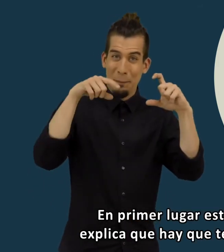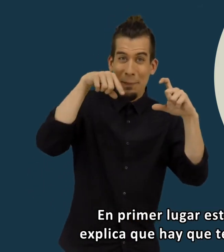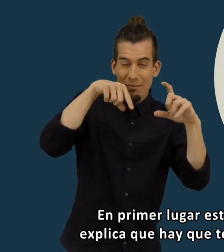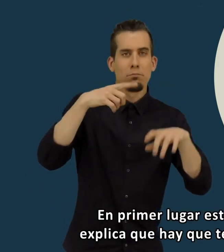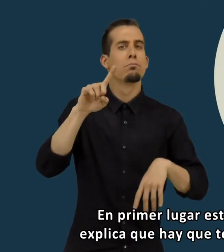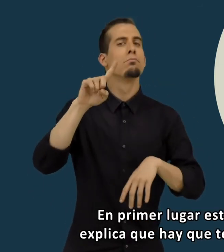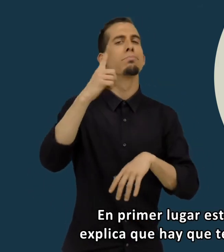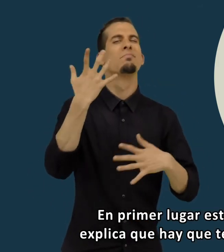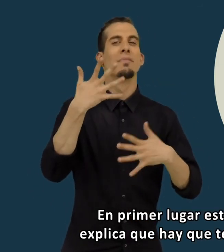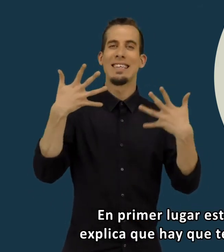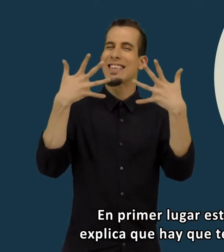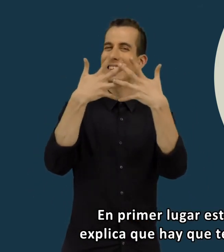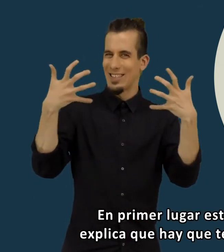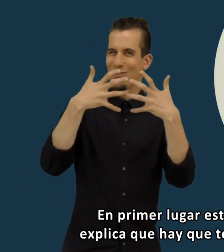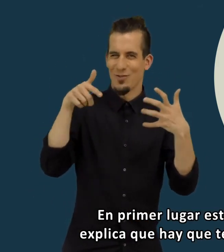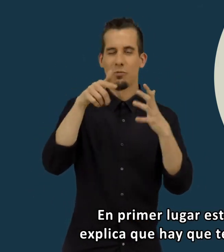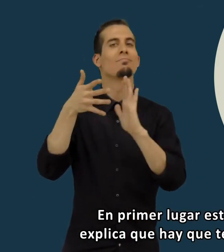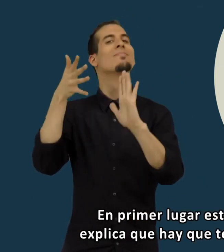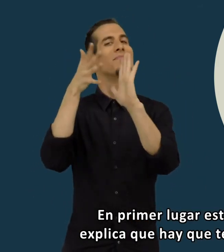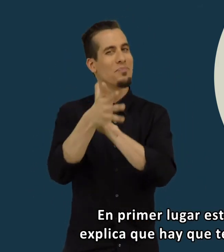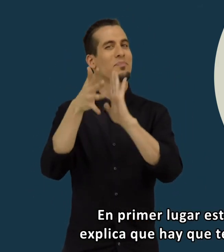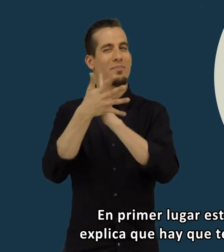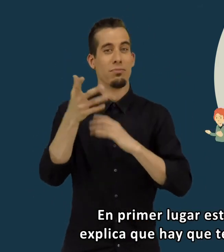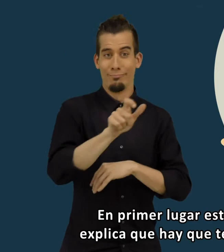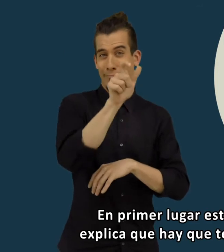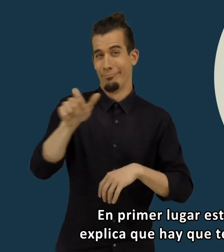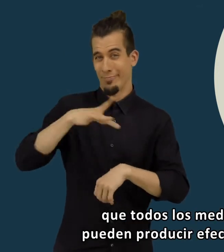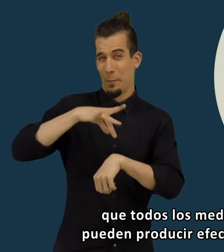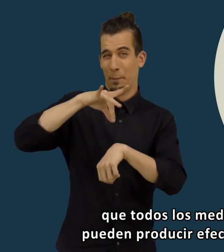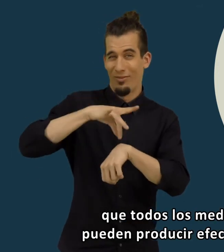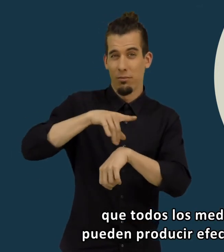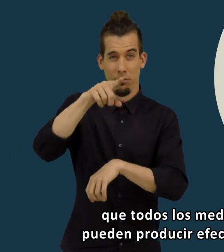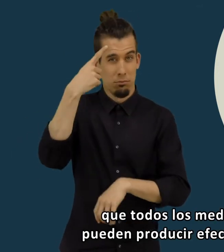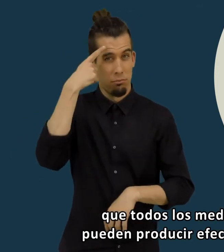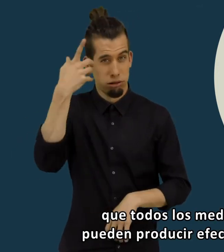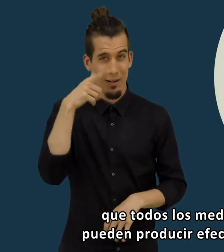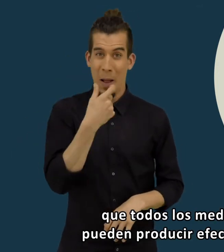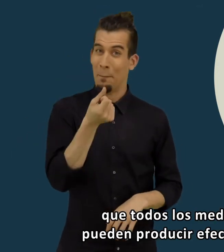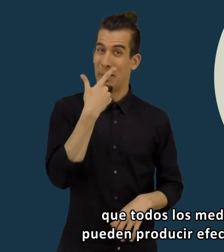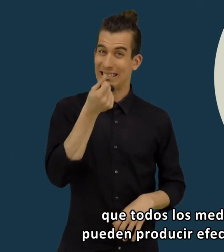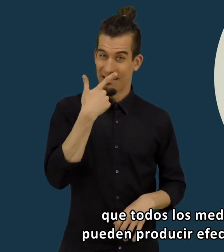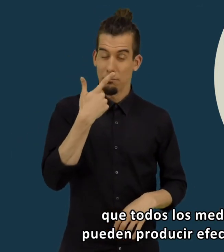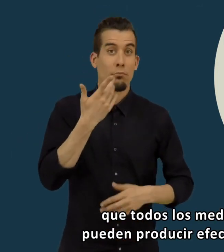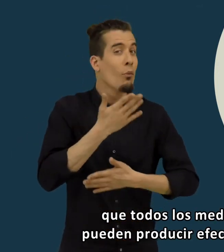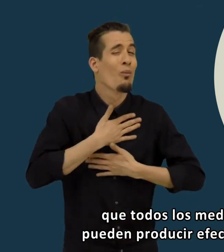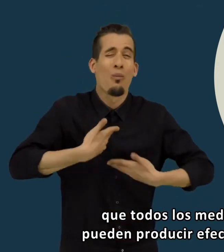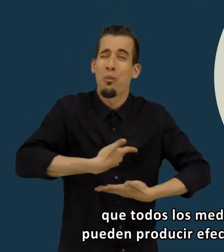En primer lugar, este apartado explica que hay que tener presente que todos los medicamentos